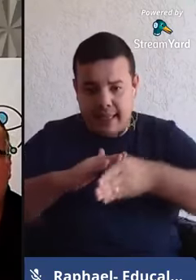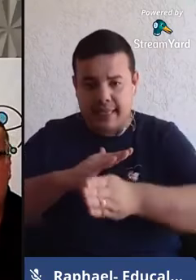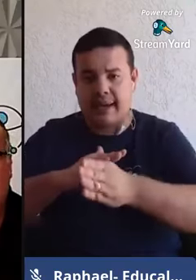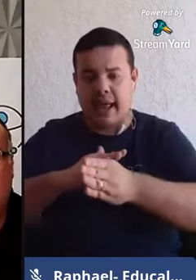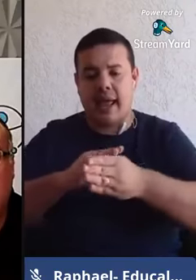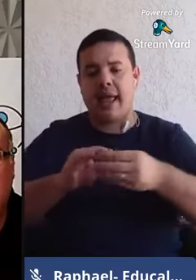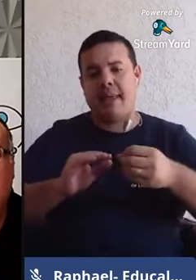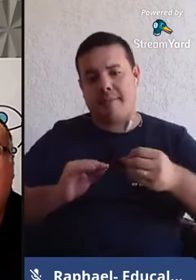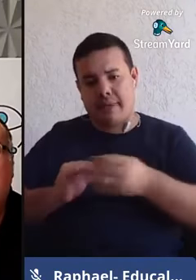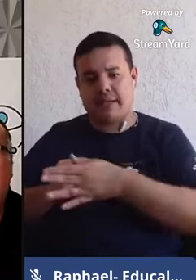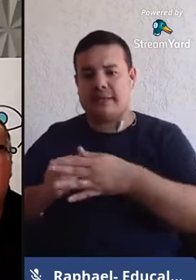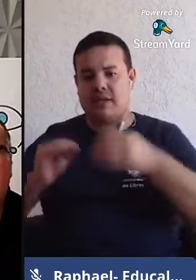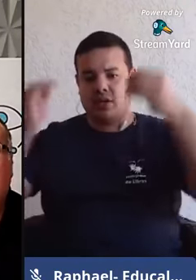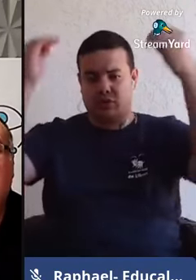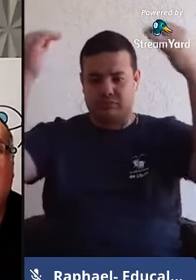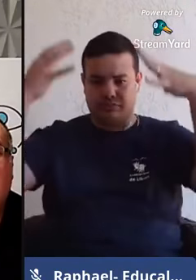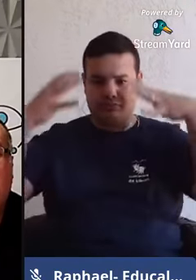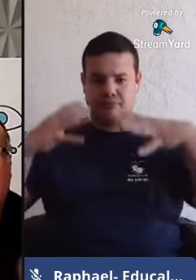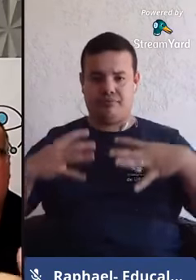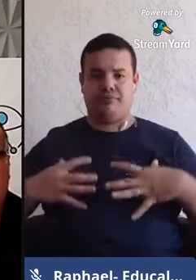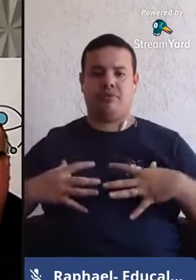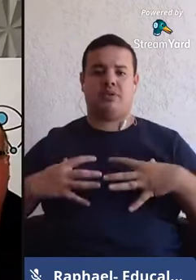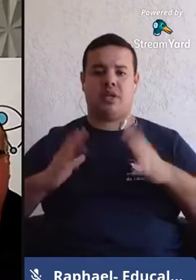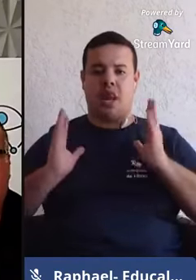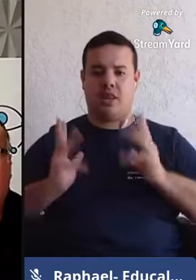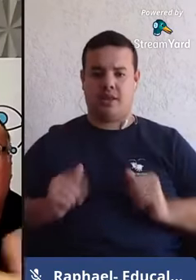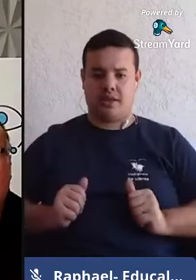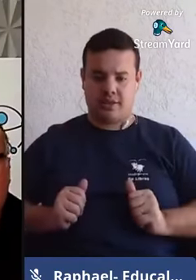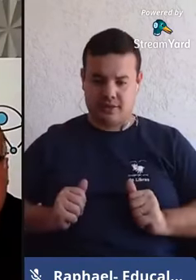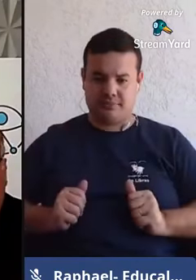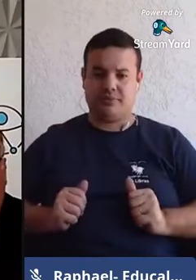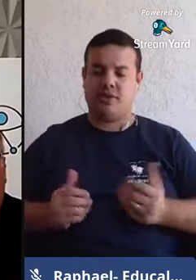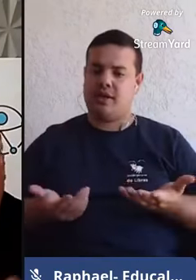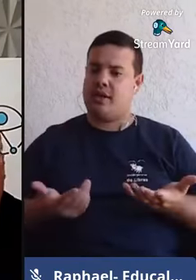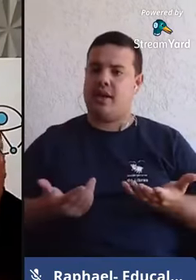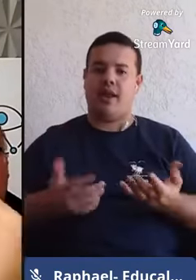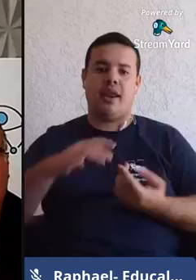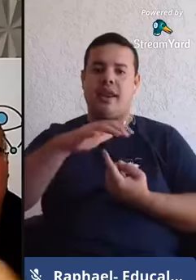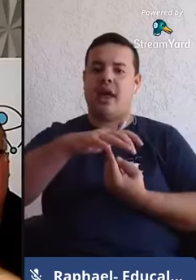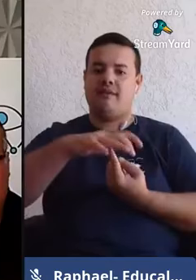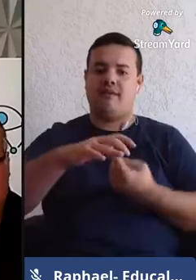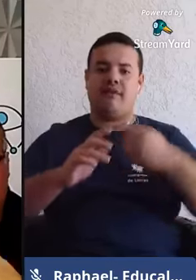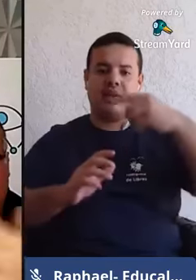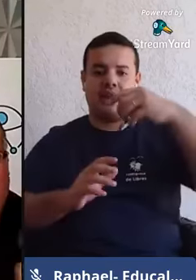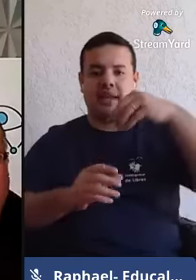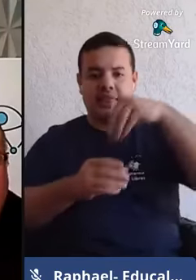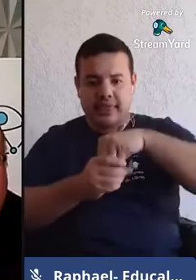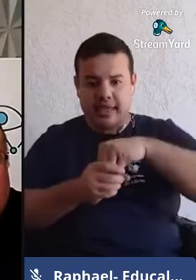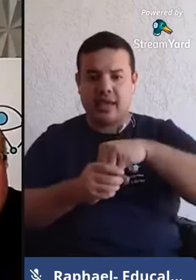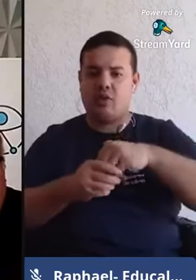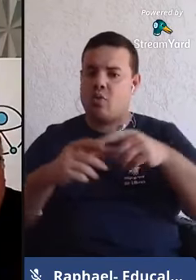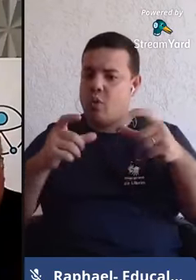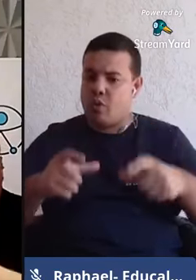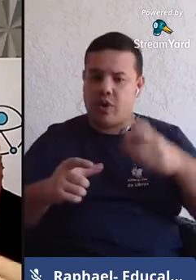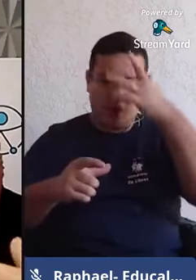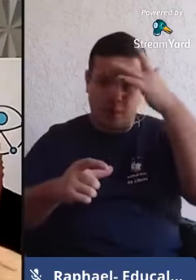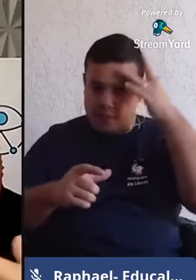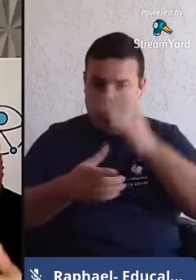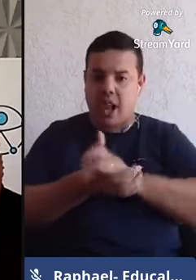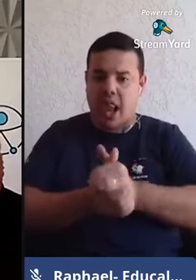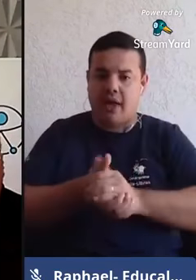tantos metros, de metro em tantos metros, ter lá um local para a pessoa lavar a mão, álcool gel e tal, não